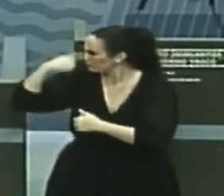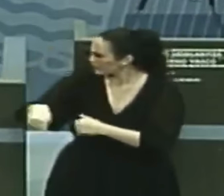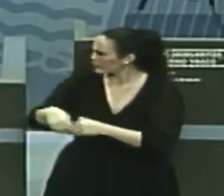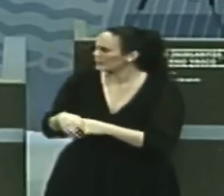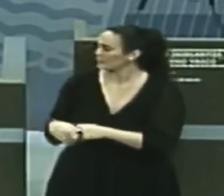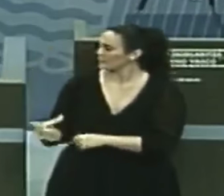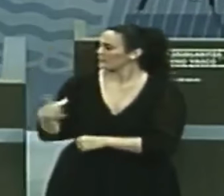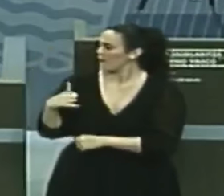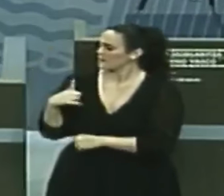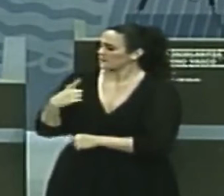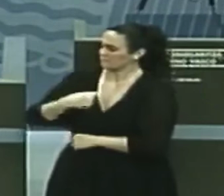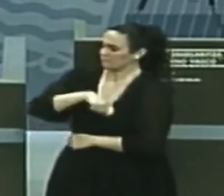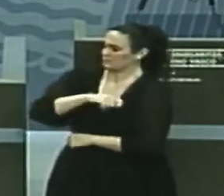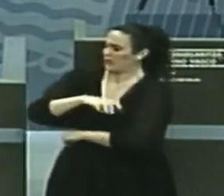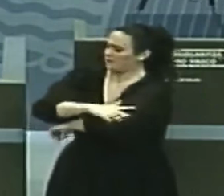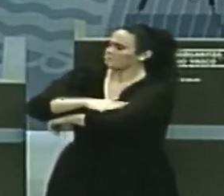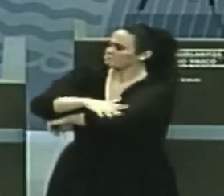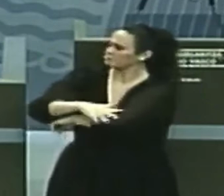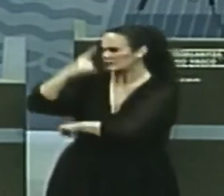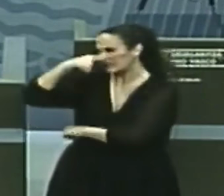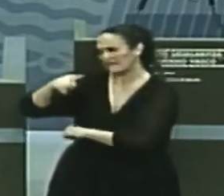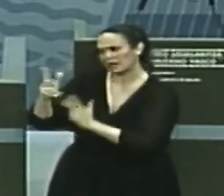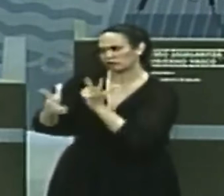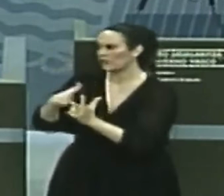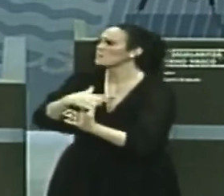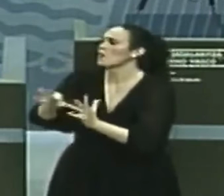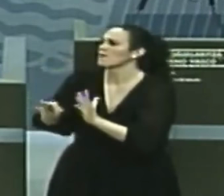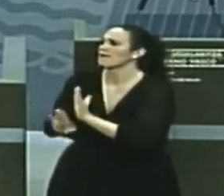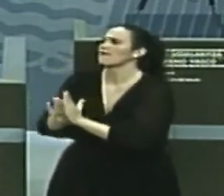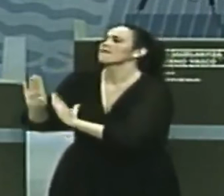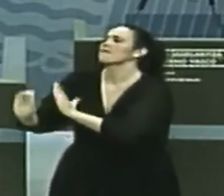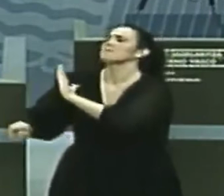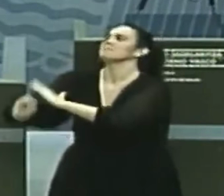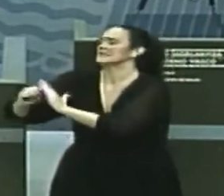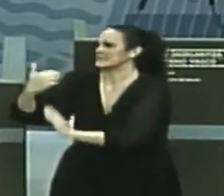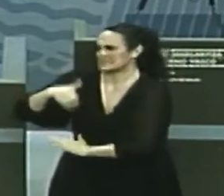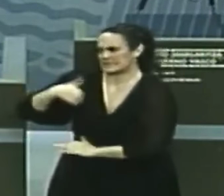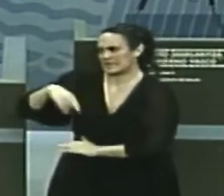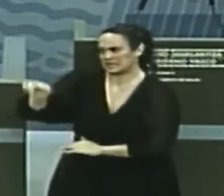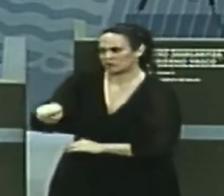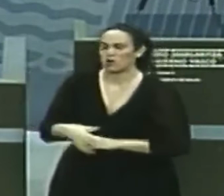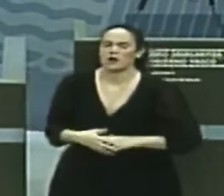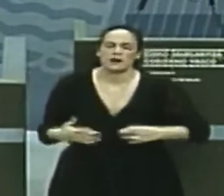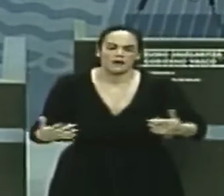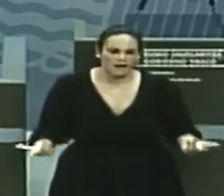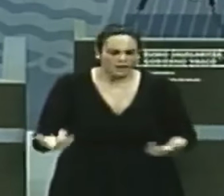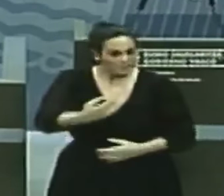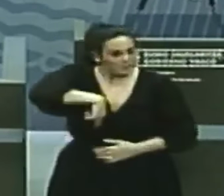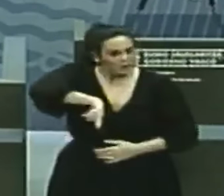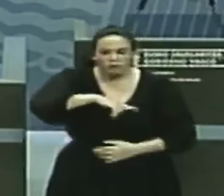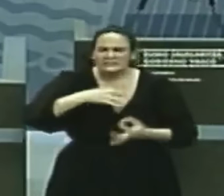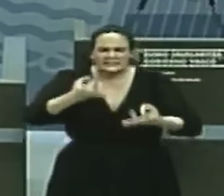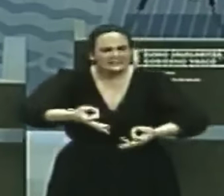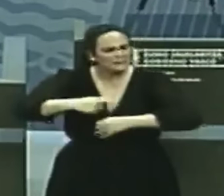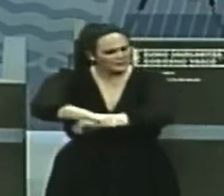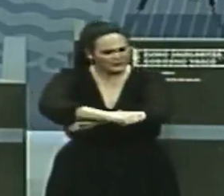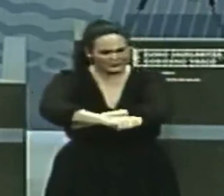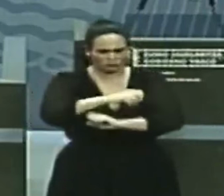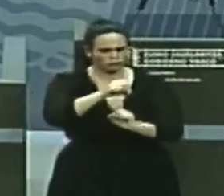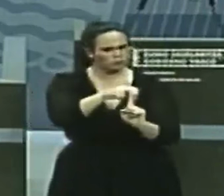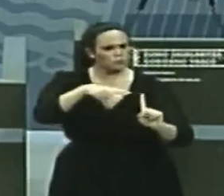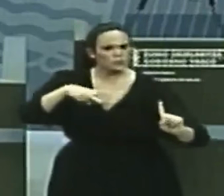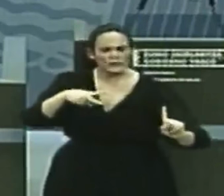español dejó caer podría estar llegando a ese pico si esto lo hemos comentado del principio para nosotros siempre la estrategia desde el punto de vista de